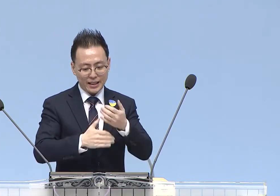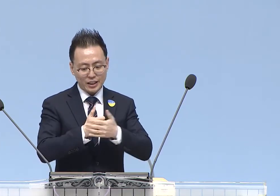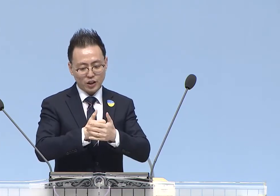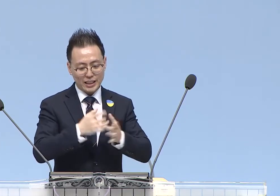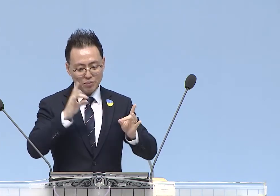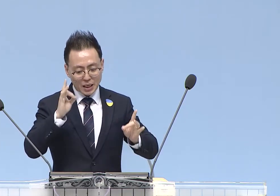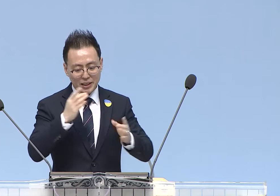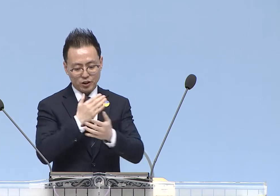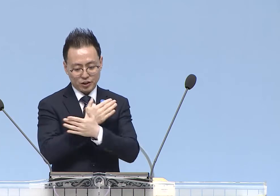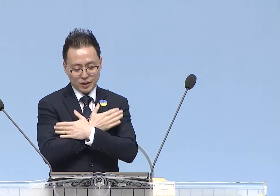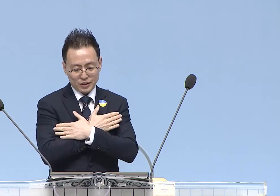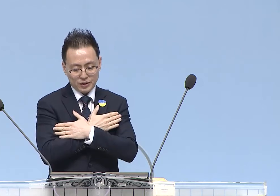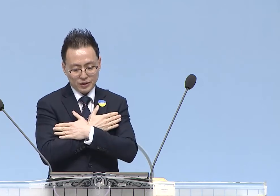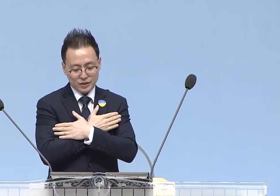하나님께서 잠잠하신 것은